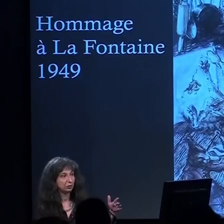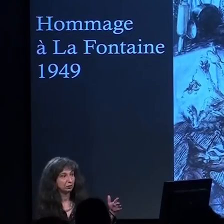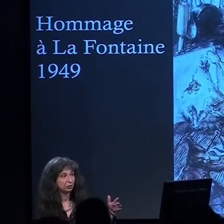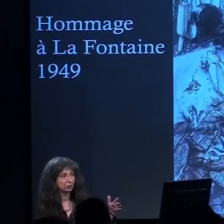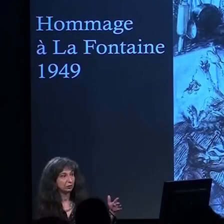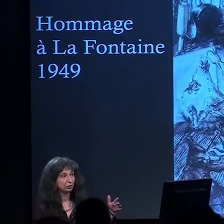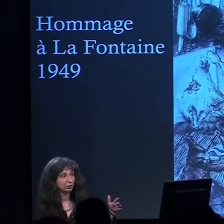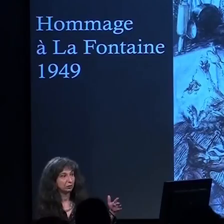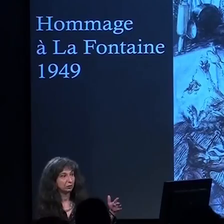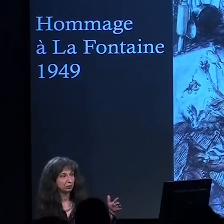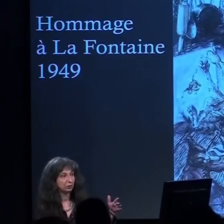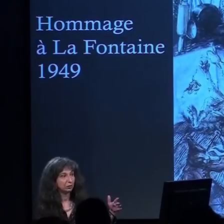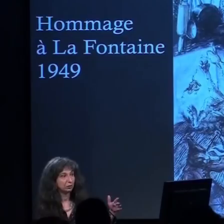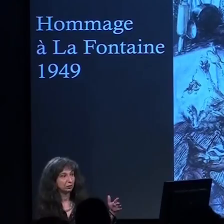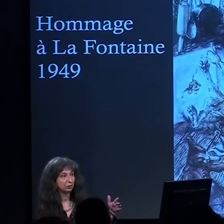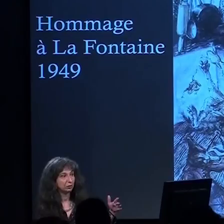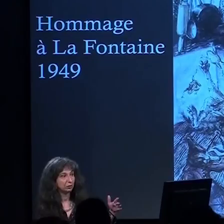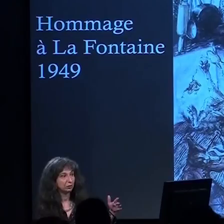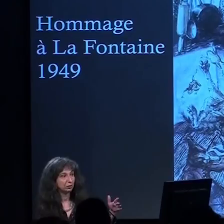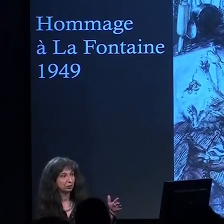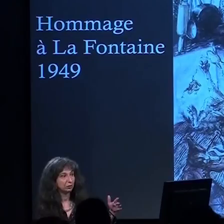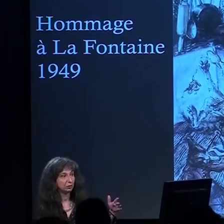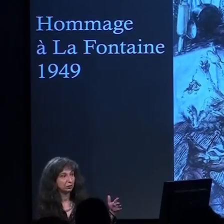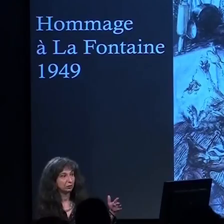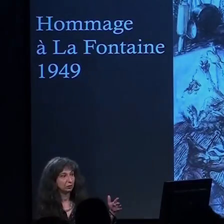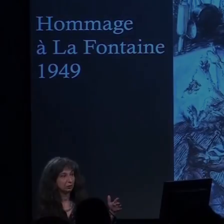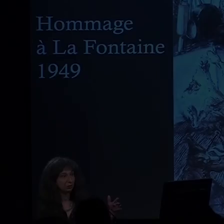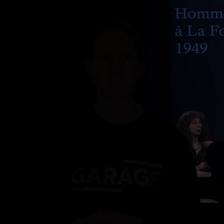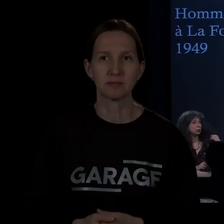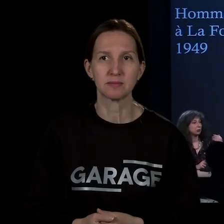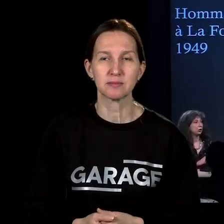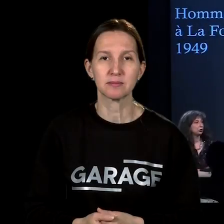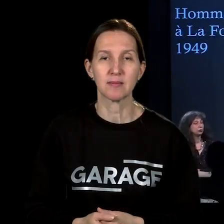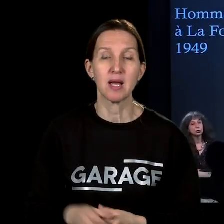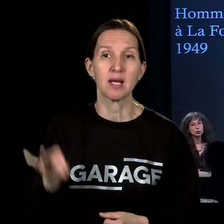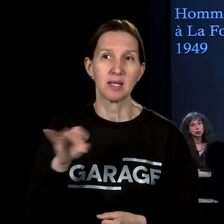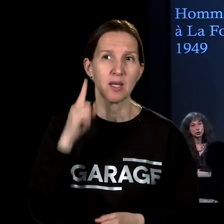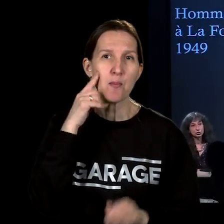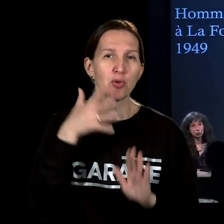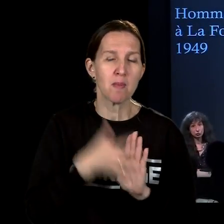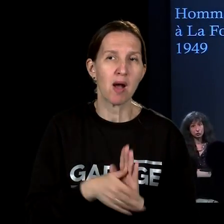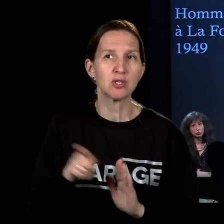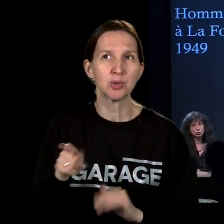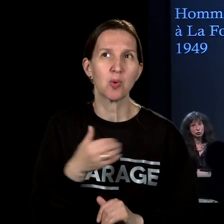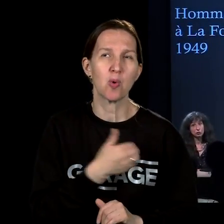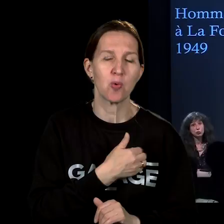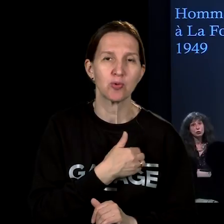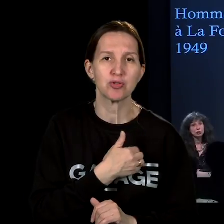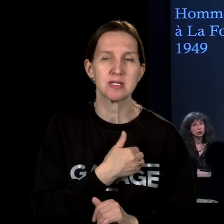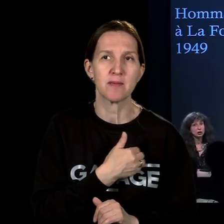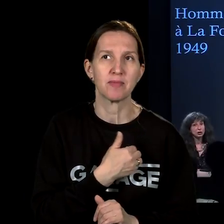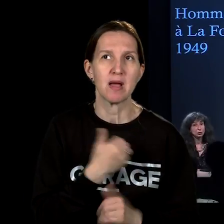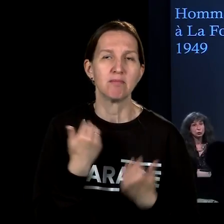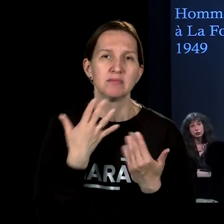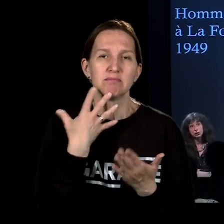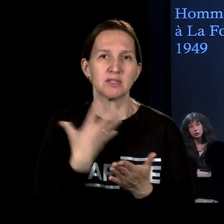деталей. По стилистике работа напоминает европейскую гравюру. понимает, что ему все-таки хочется остаться, что его мир